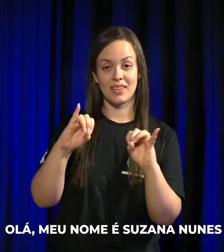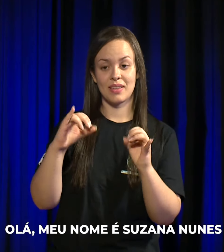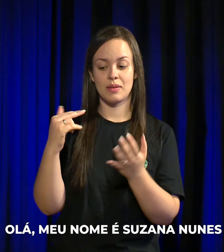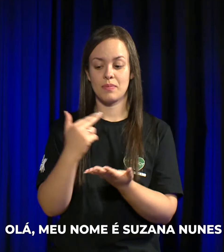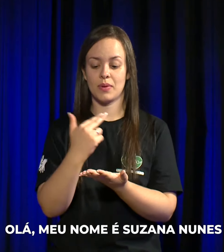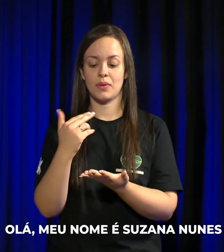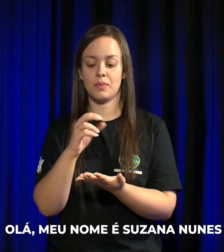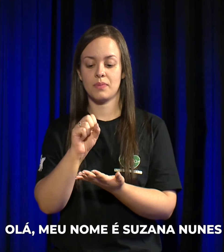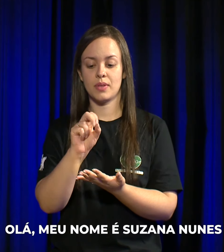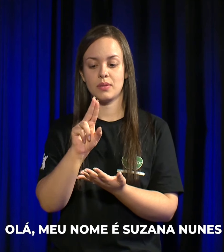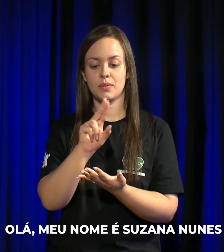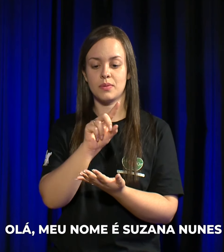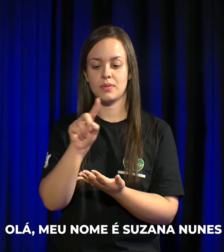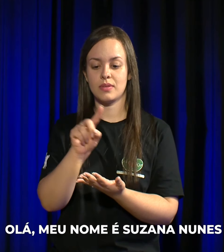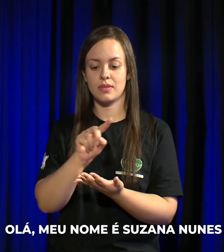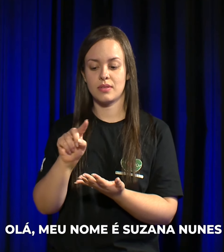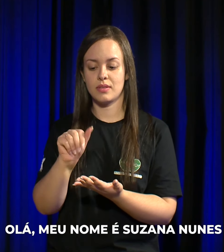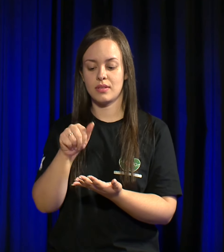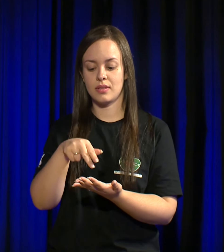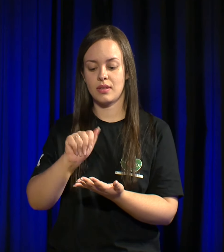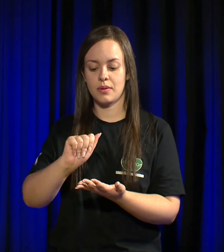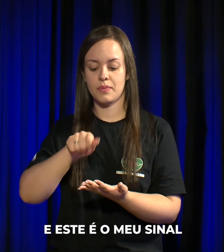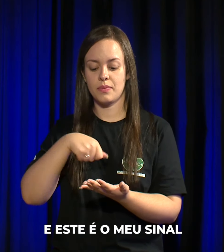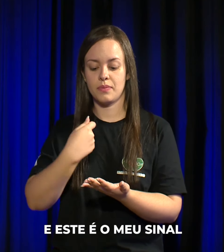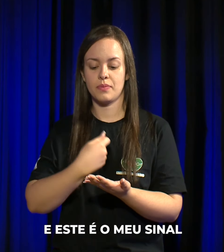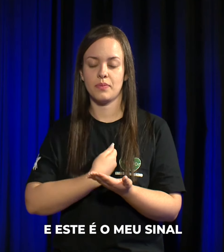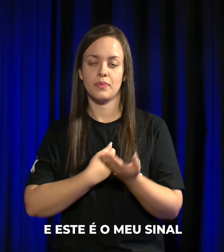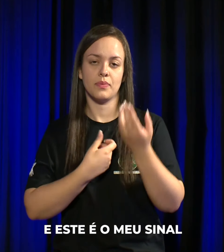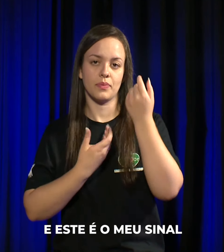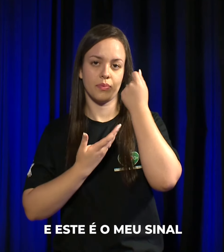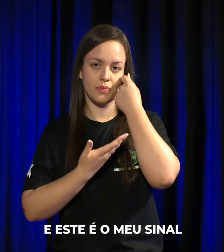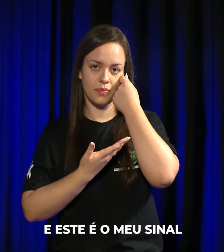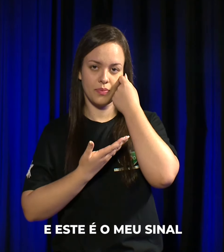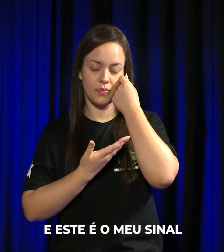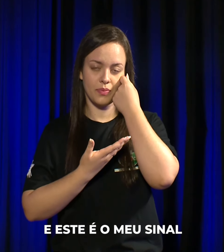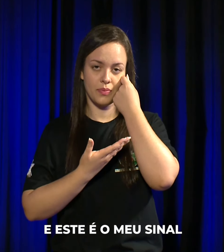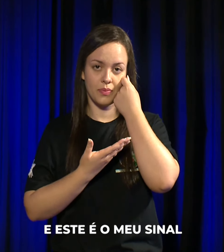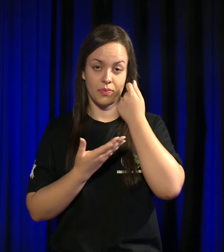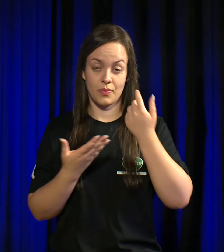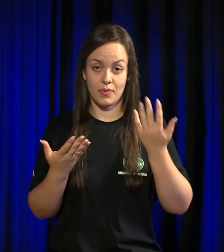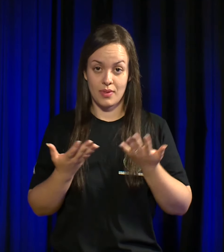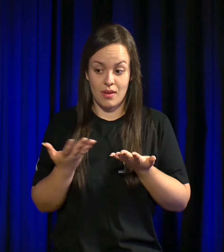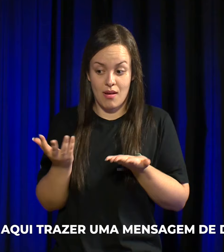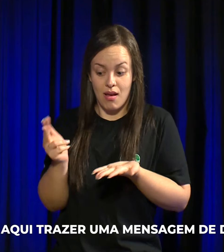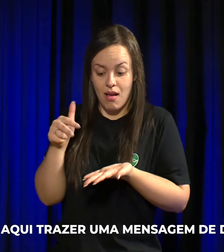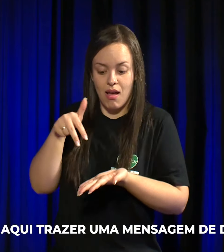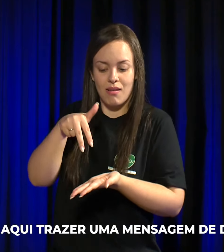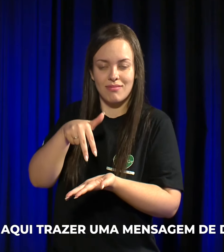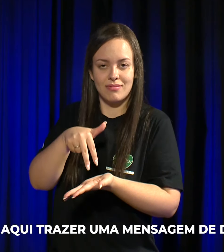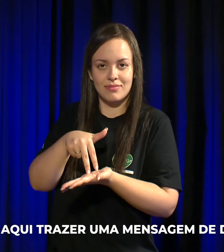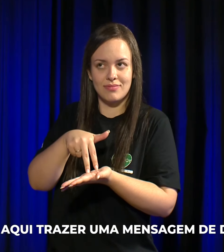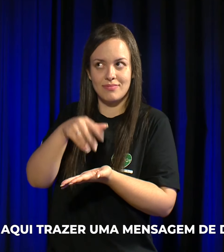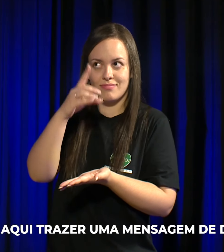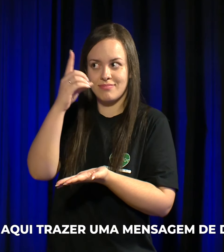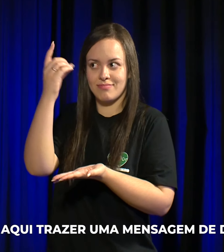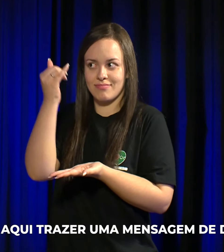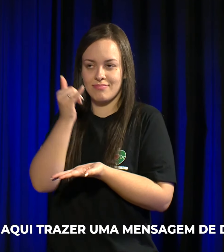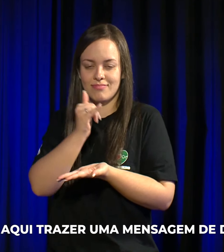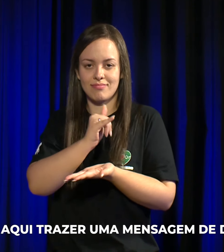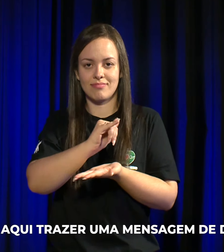Meu nome é Suzana Nunes e esse é o meu sinal. Vim aqui trazer uma mensagem de